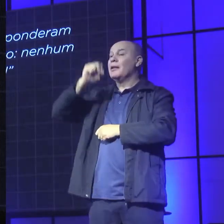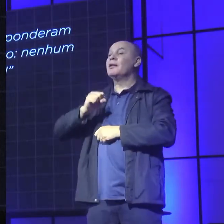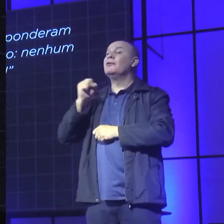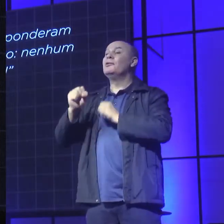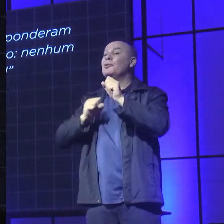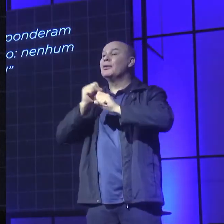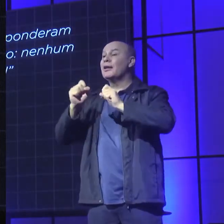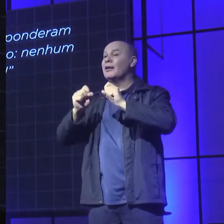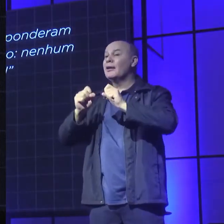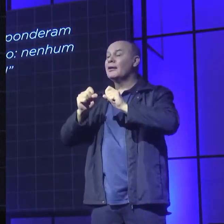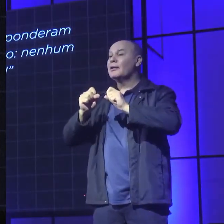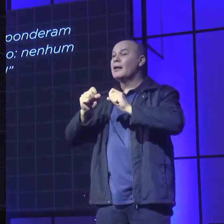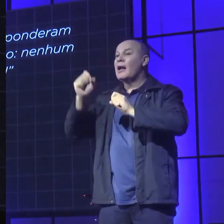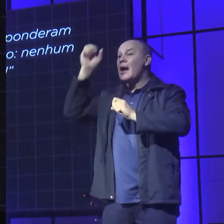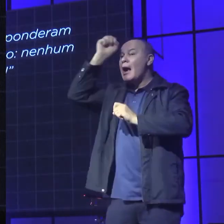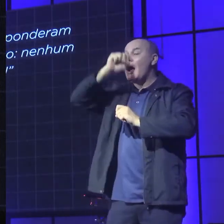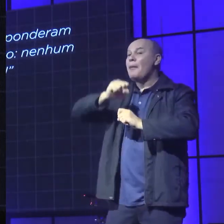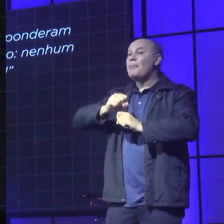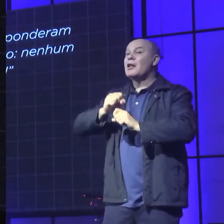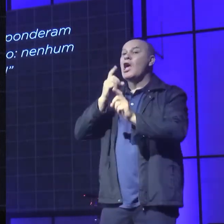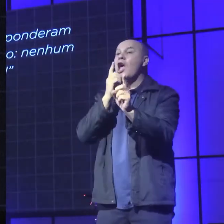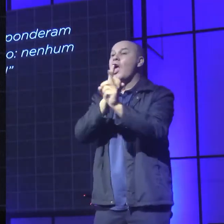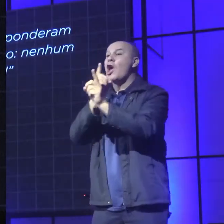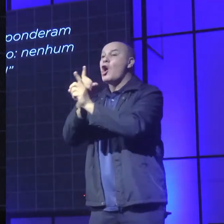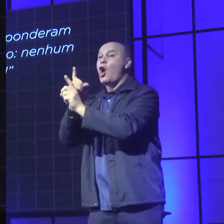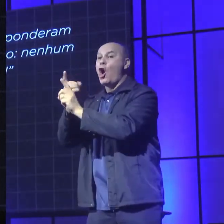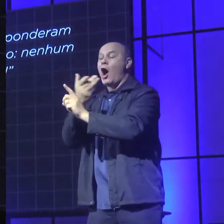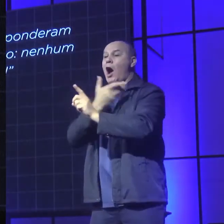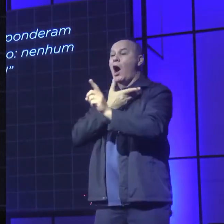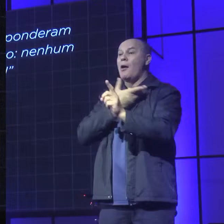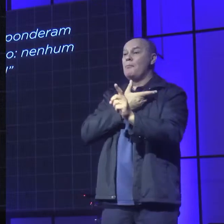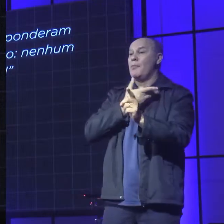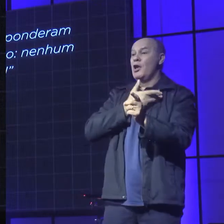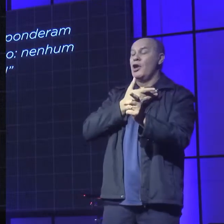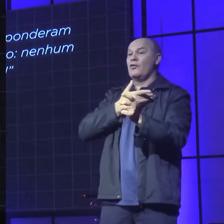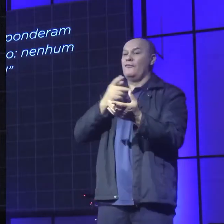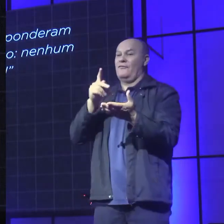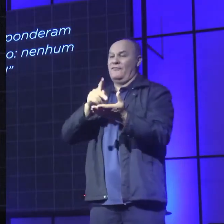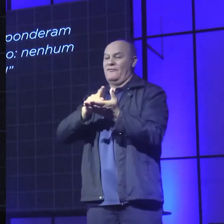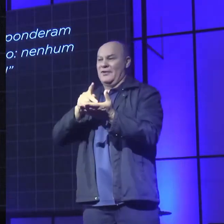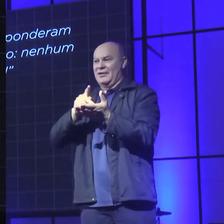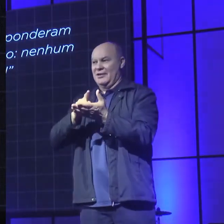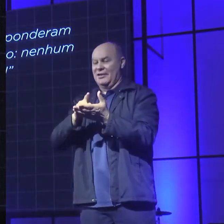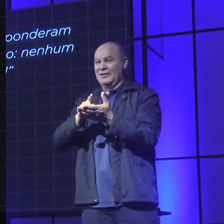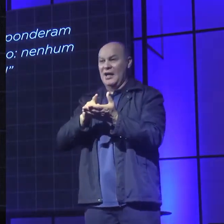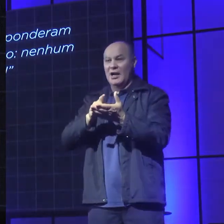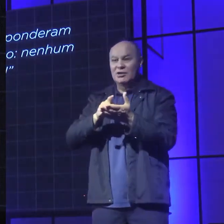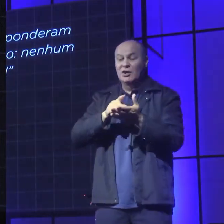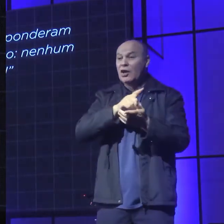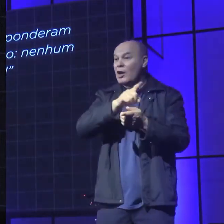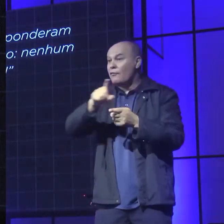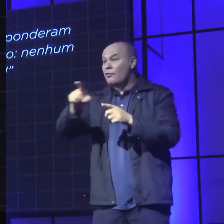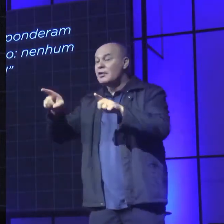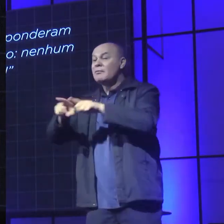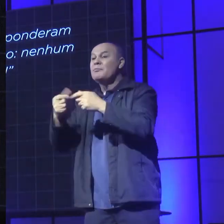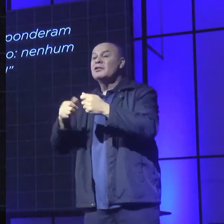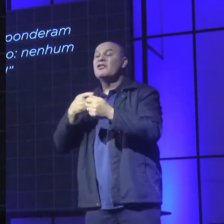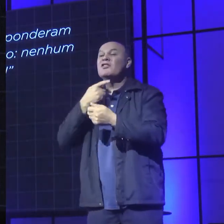rodeiam? Não minta para você mesmo sobre as pessoas com quem você gosta de